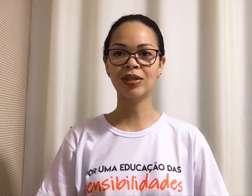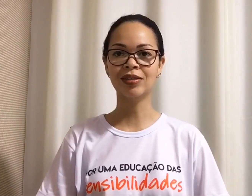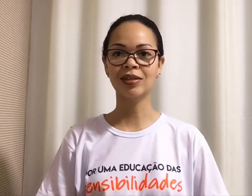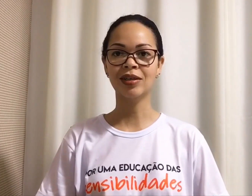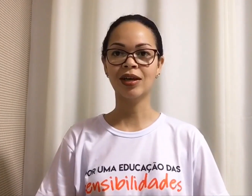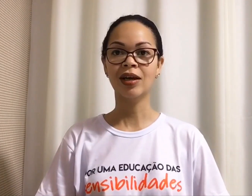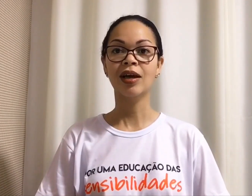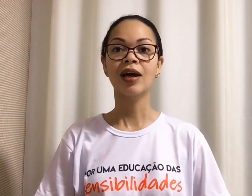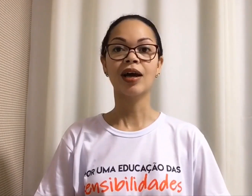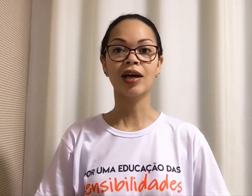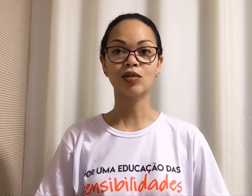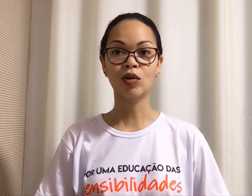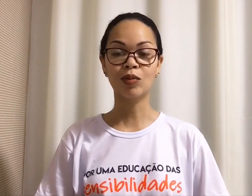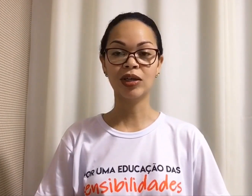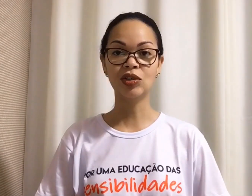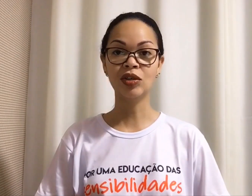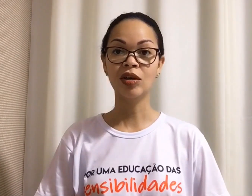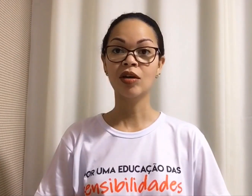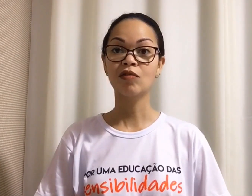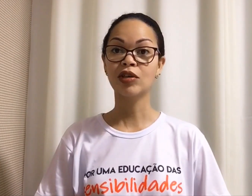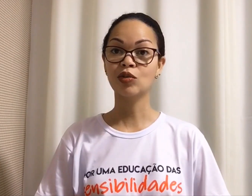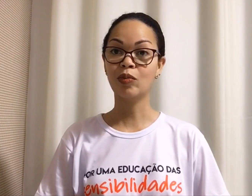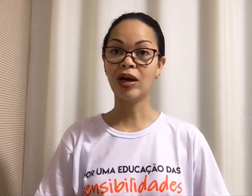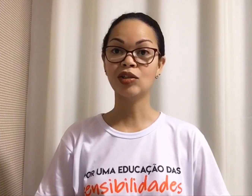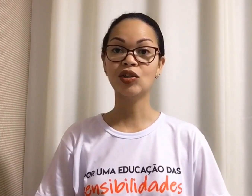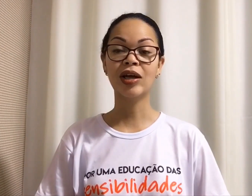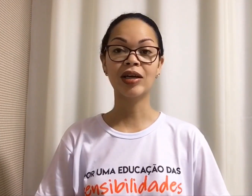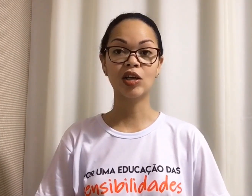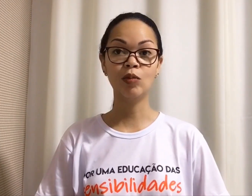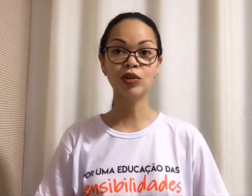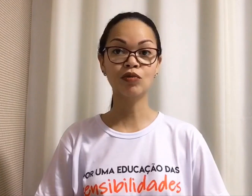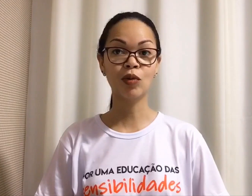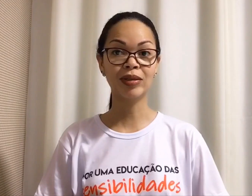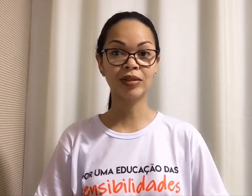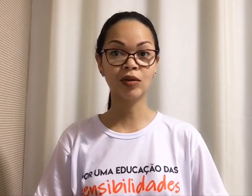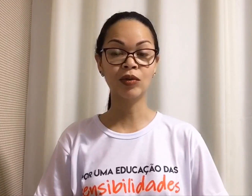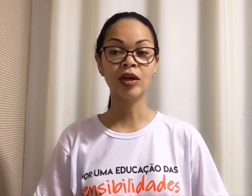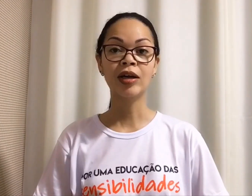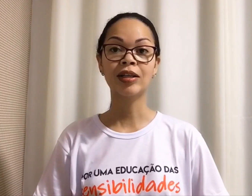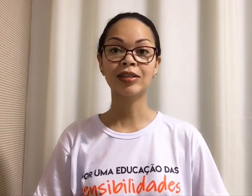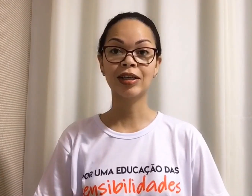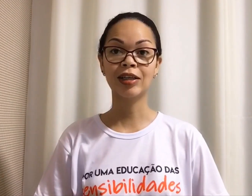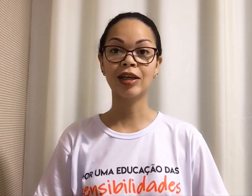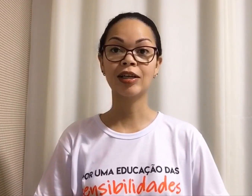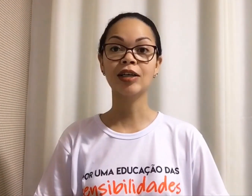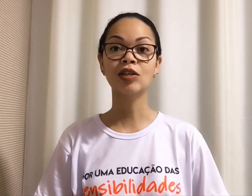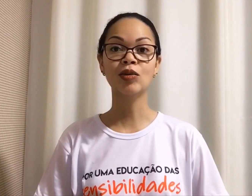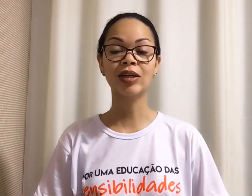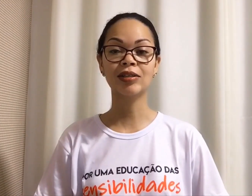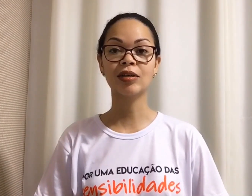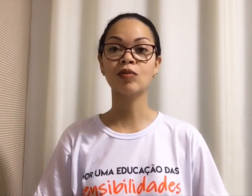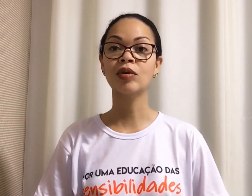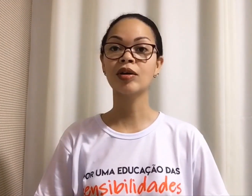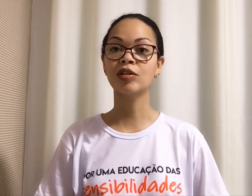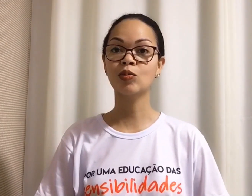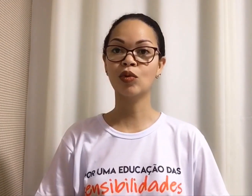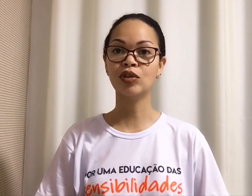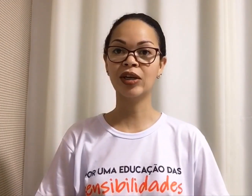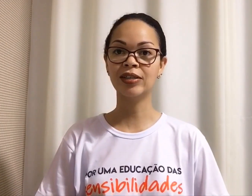Libras. Atualmente, faço parte da equipe de formação da Secretaria de Educação, Esporte e